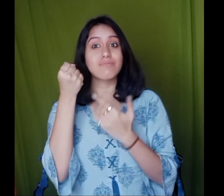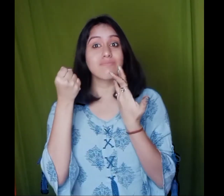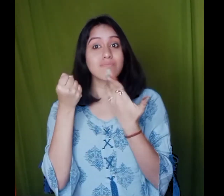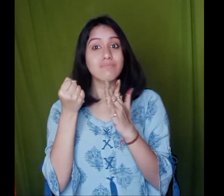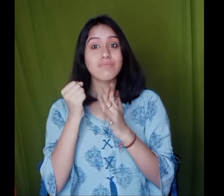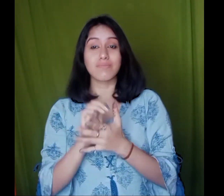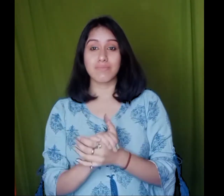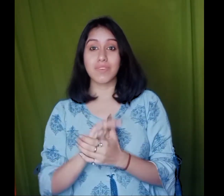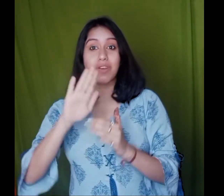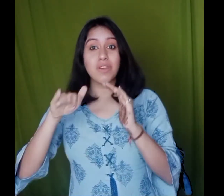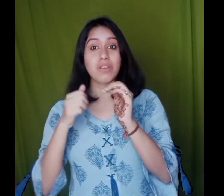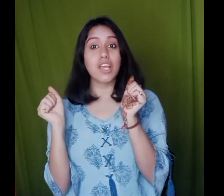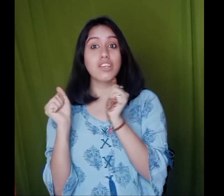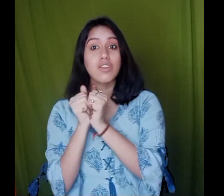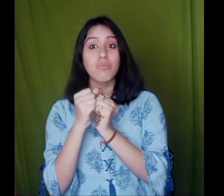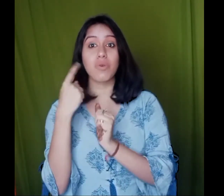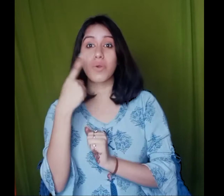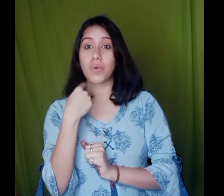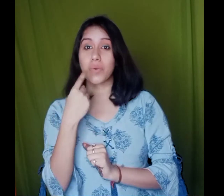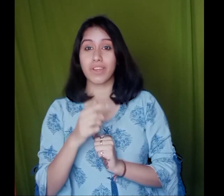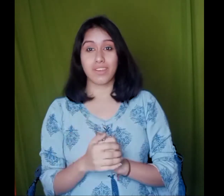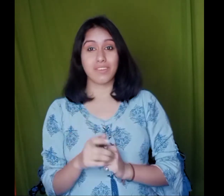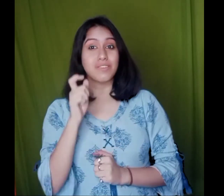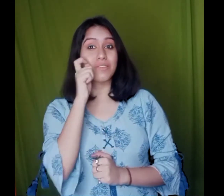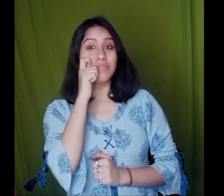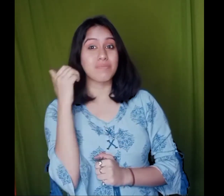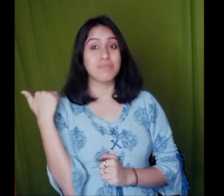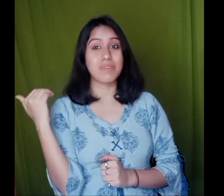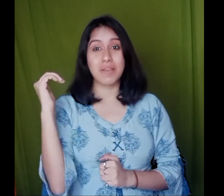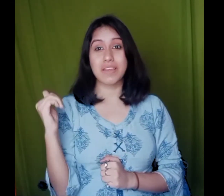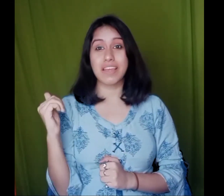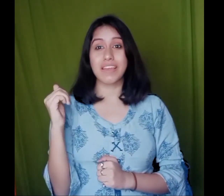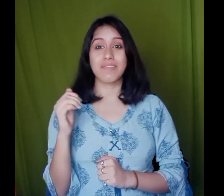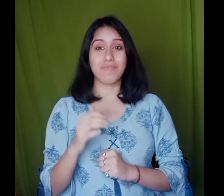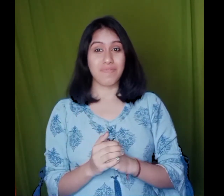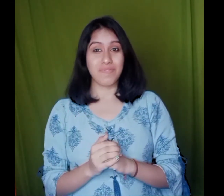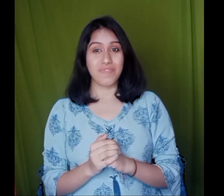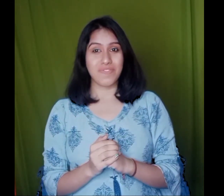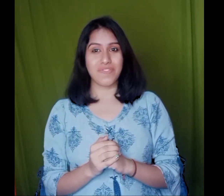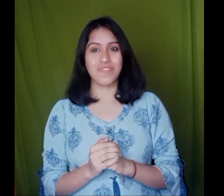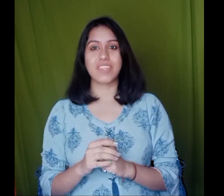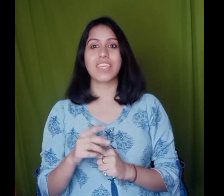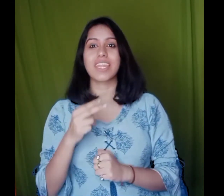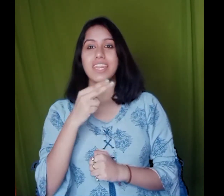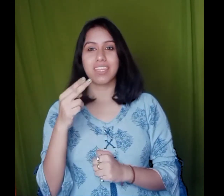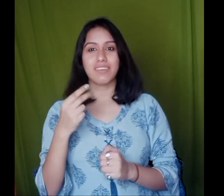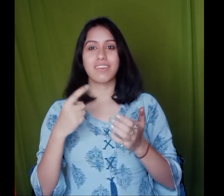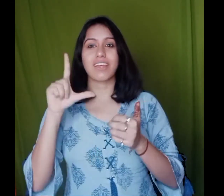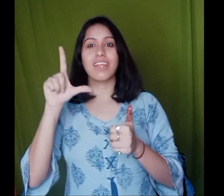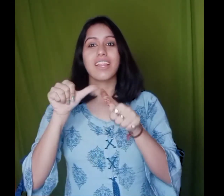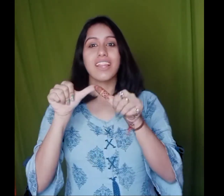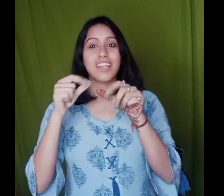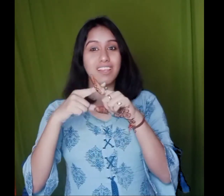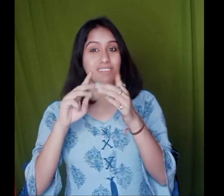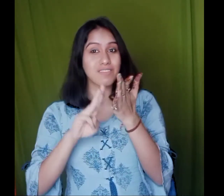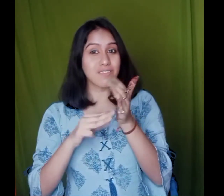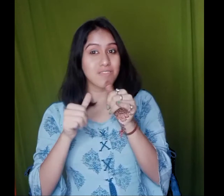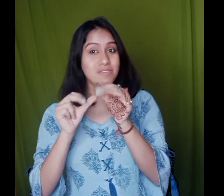दिवाली के इस पावन पर्व पर एक छोटी सी कहानी सुनाता हूं। सबको मालूम है कि भगवान श्री राम ने जब लंका विजय की तो उसमें बहुत